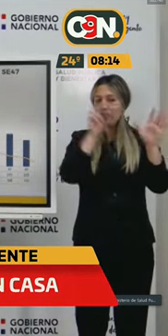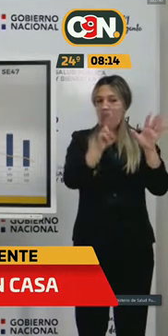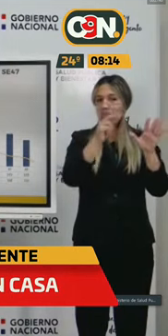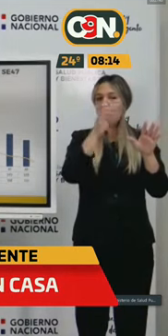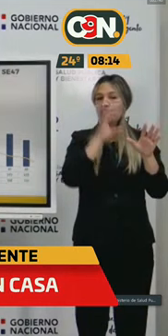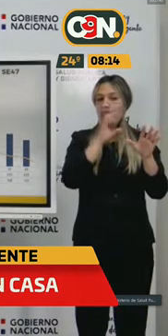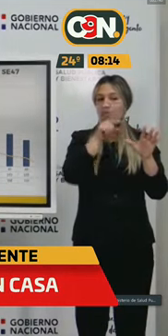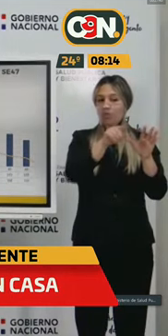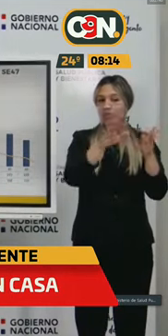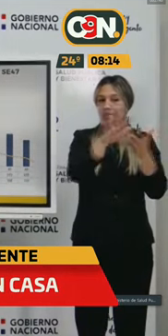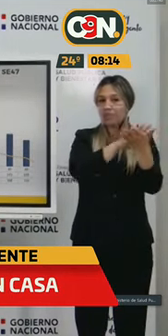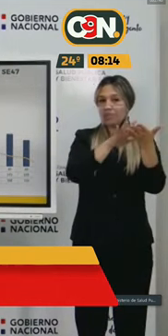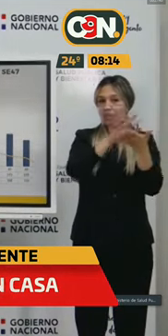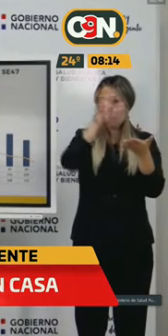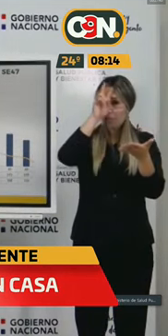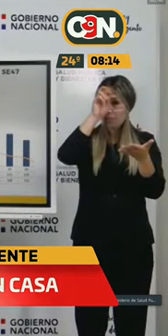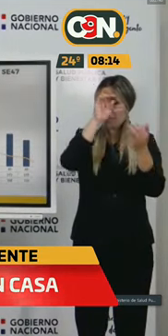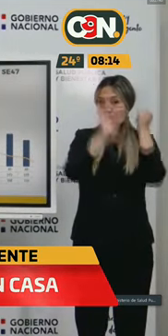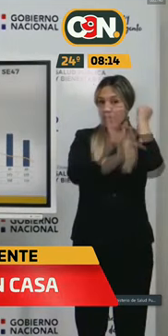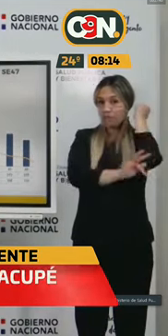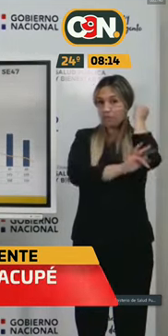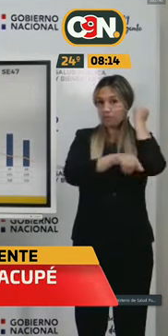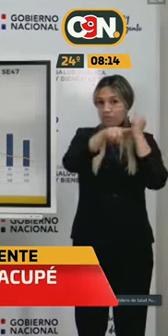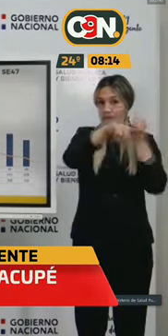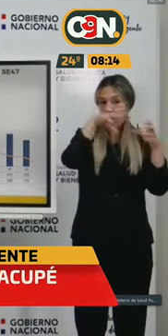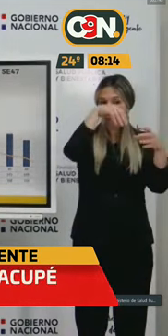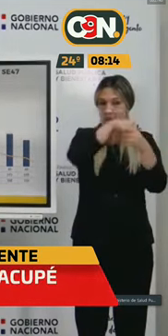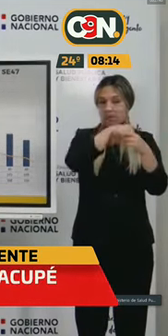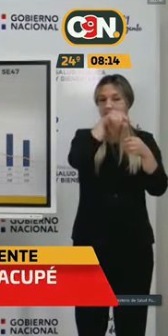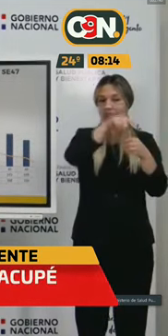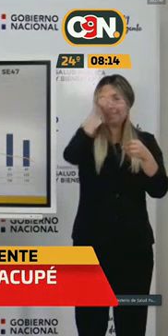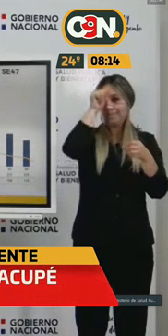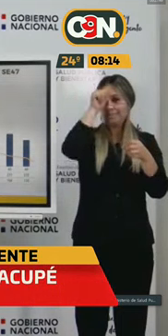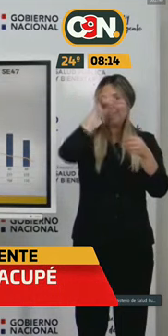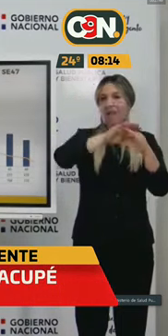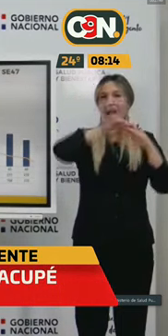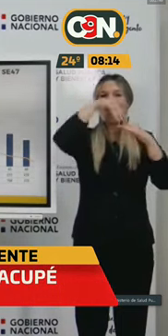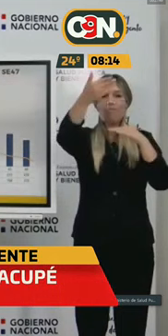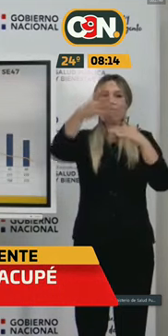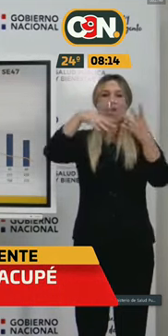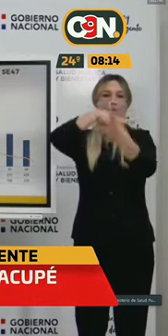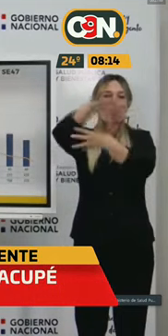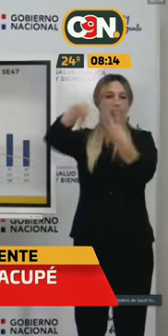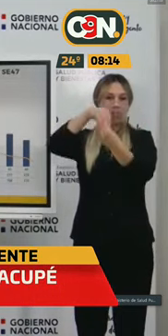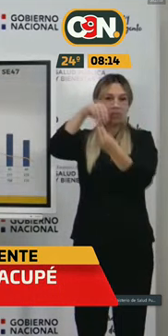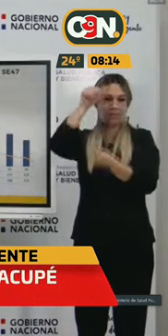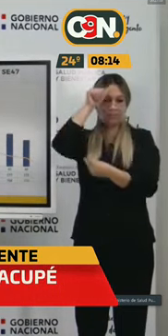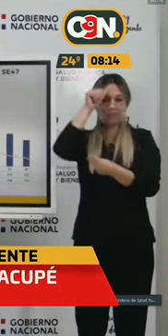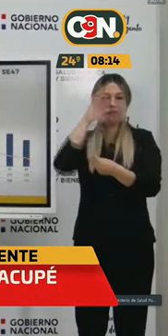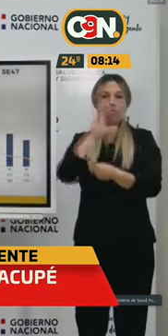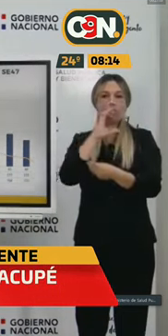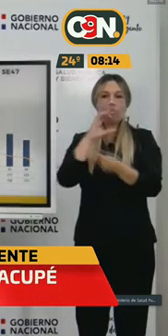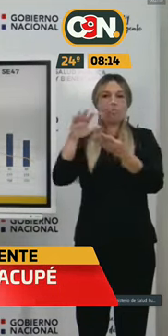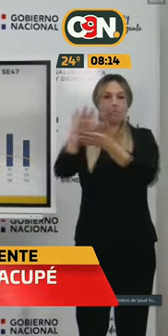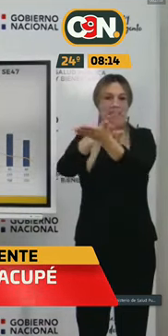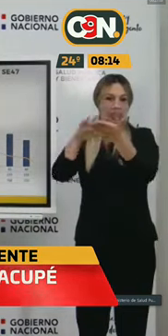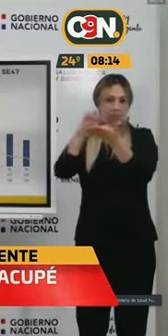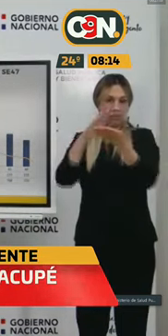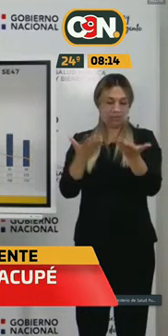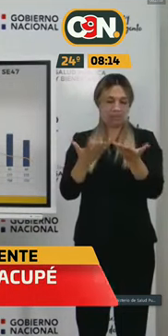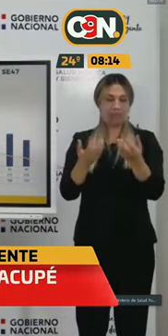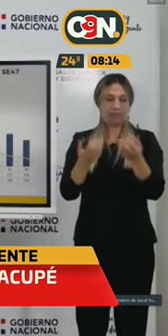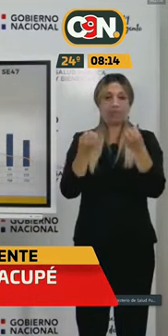fiel el comportamiento en la comunidad del virus, la circulación comunitaria, el nivel de circulación comunitaria.